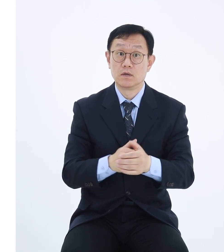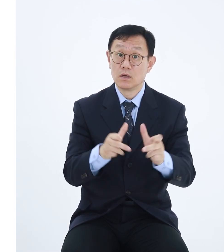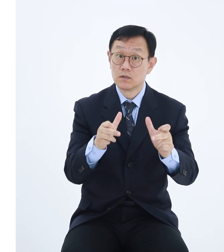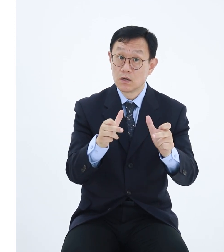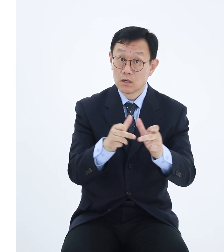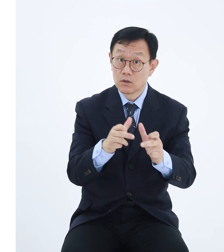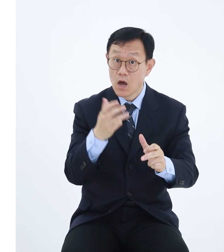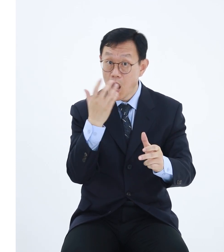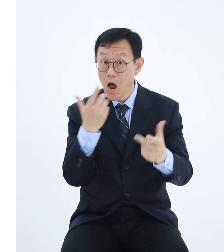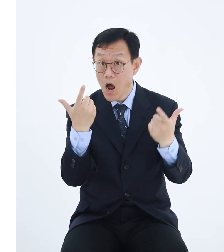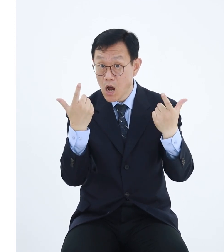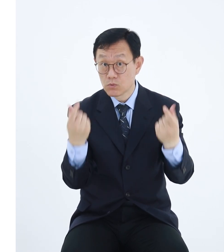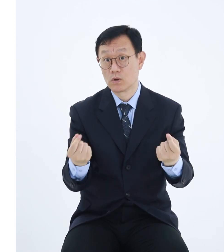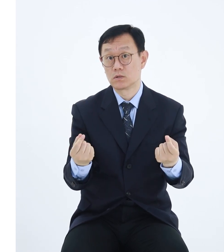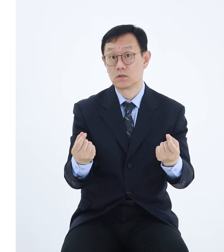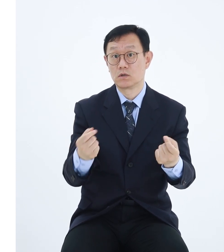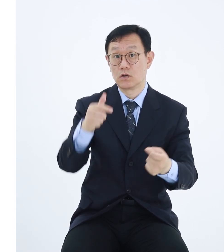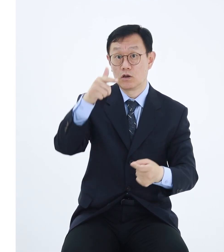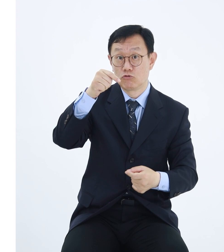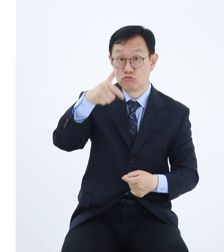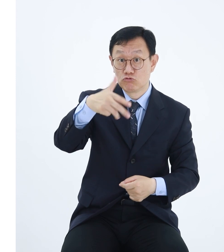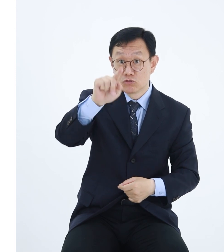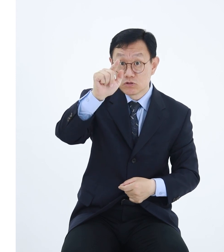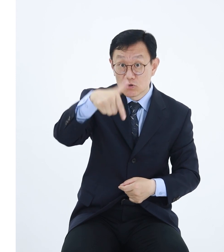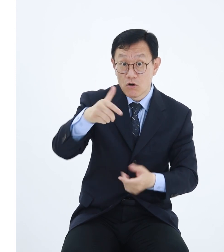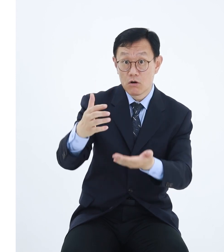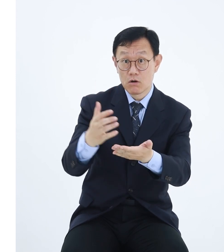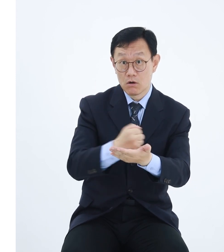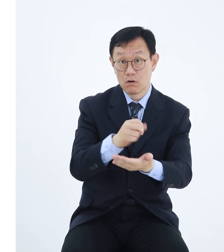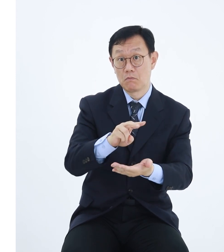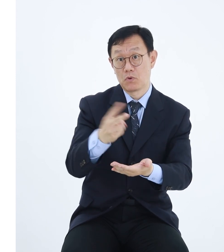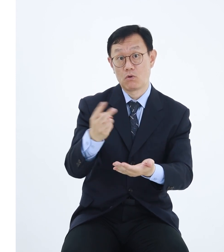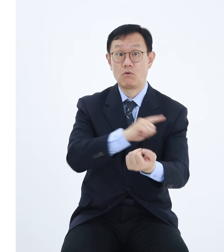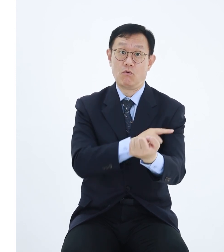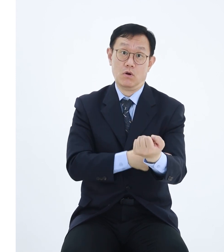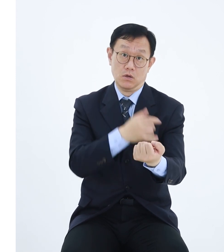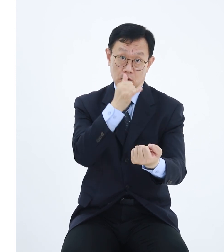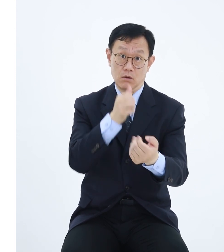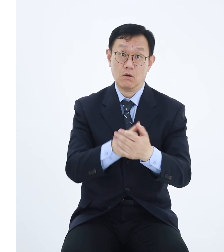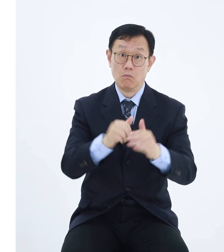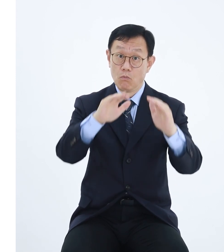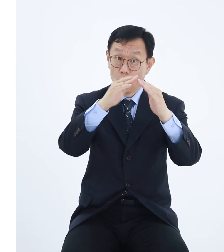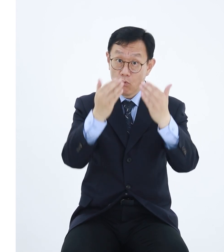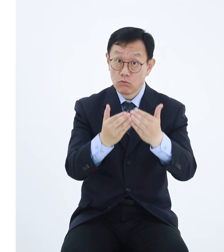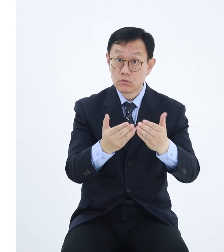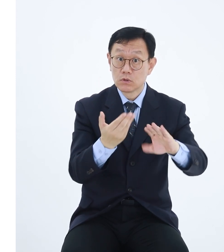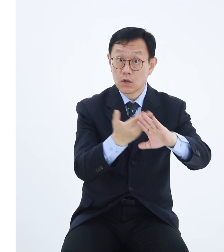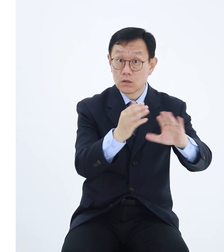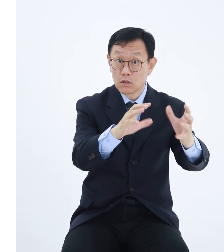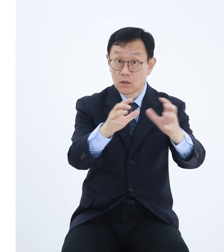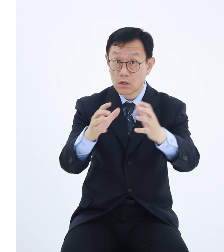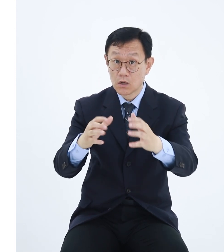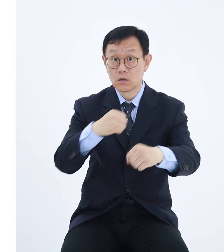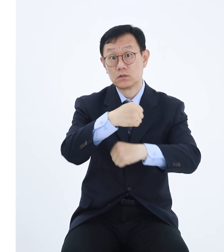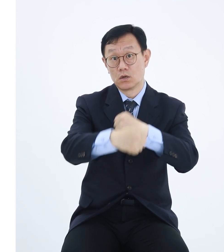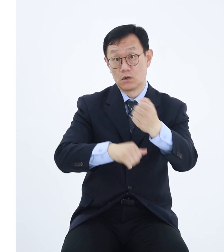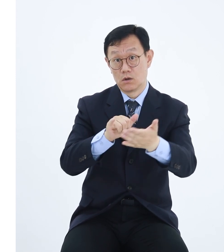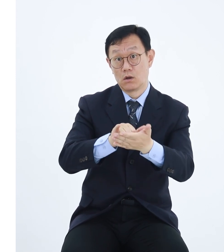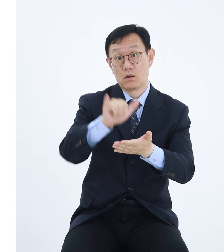장애인도 비장애인과 똑같이 국적을 취득하거나 변경할 권리가 있고 모든 국가로부터 자유로의 출국 또는 입국할 수